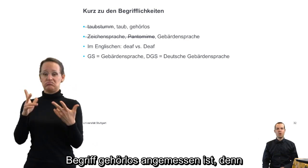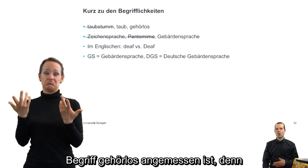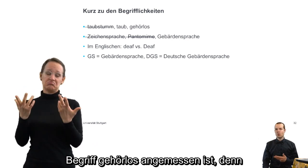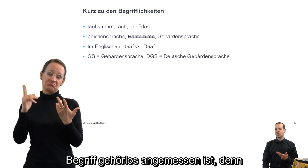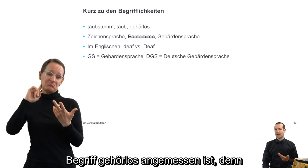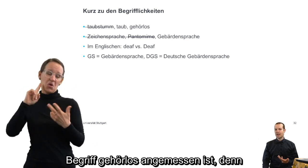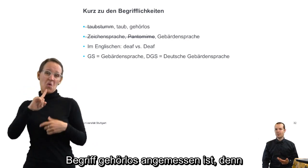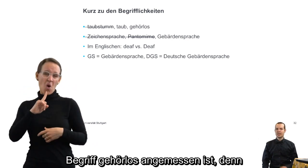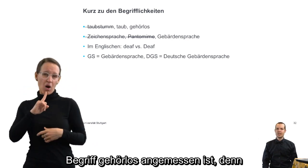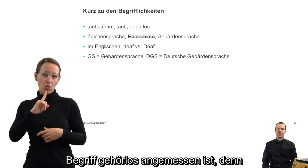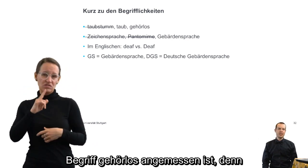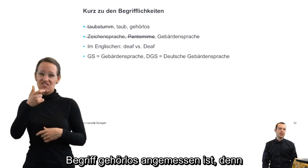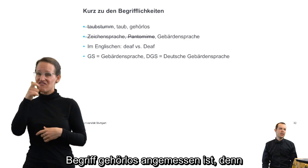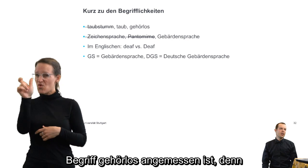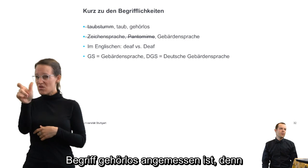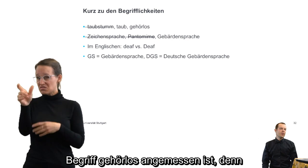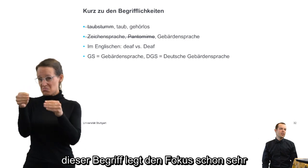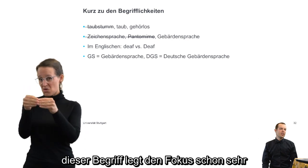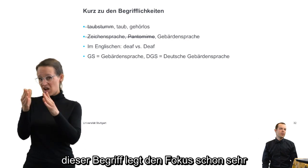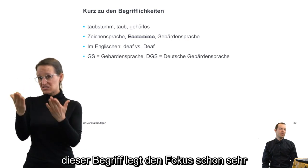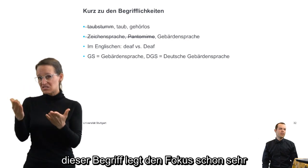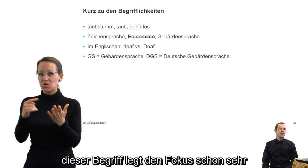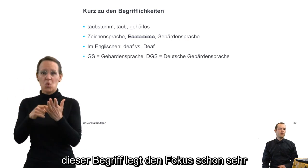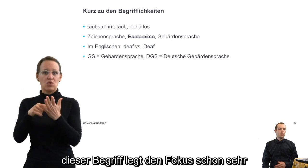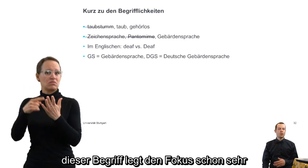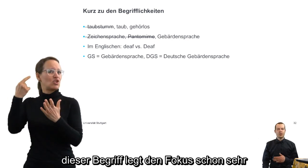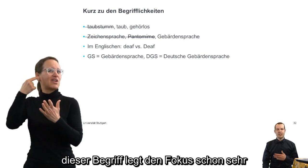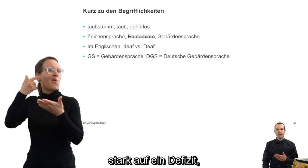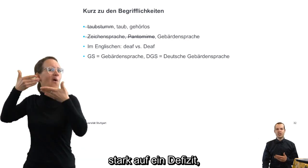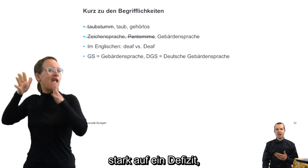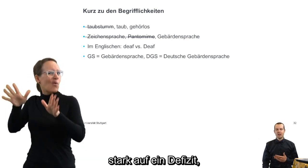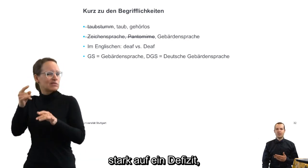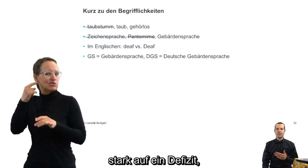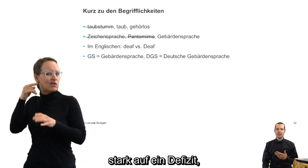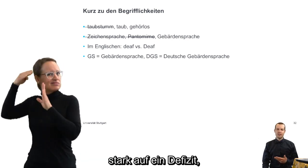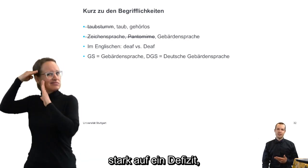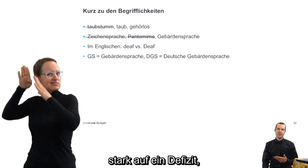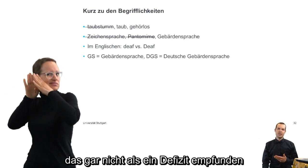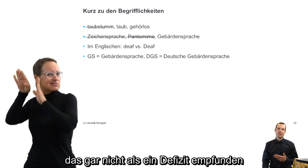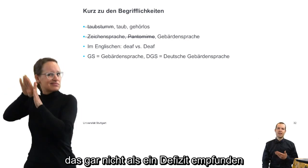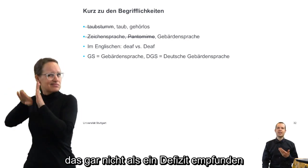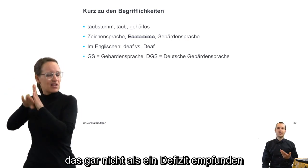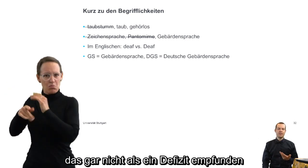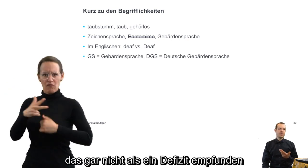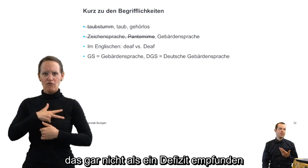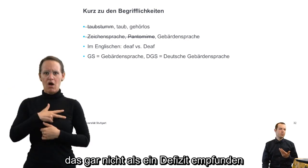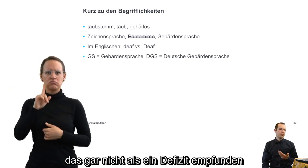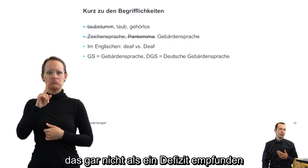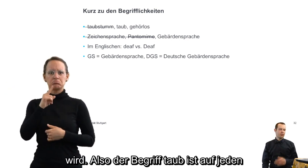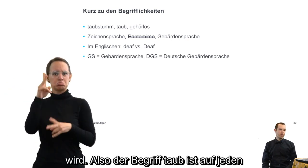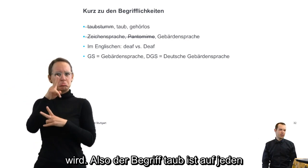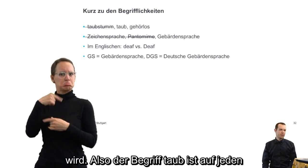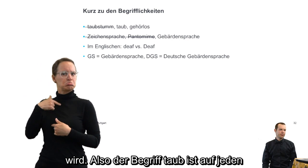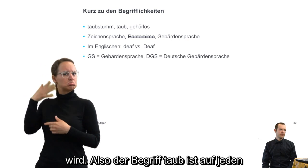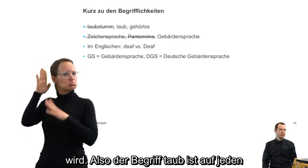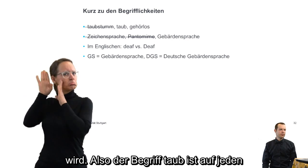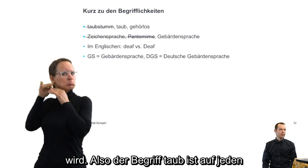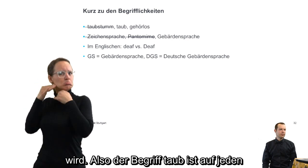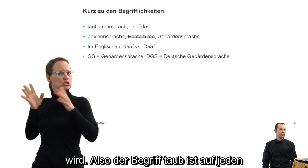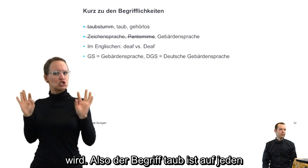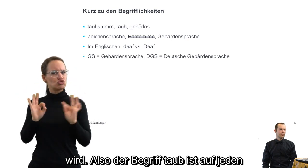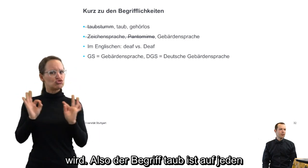Begriff gehörlos angemessen ist, denn dieser Begriff legt den Fokus schon sehr stark auf ein Defizit, das gar nicht als ein Defizit empfunden wird.